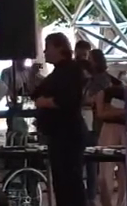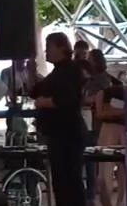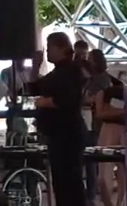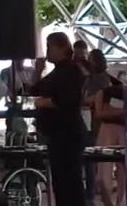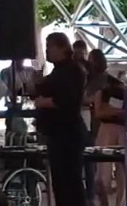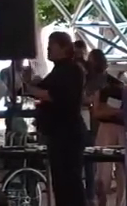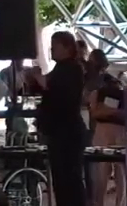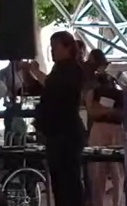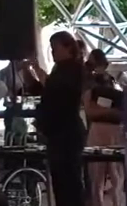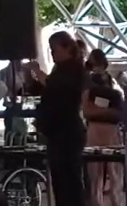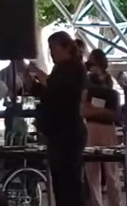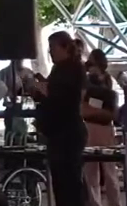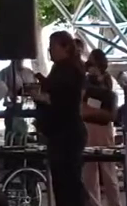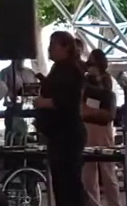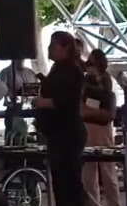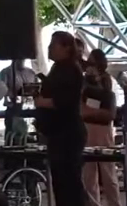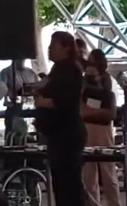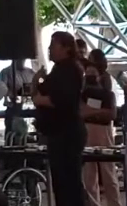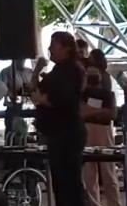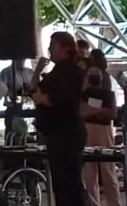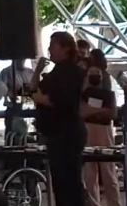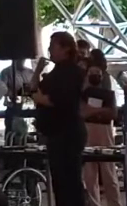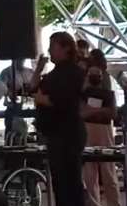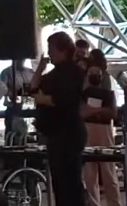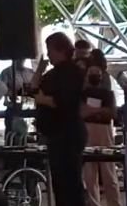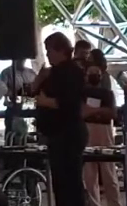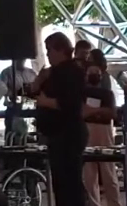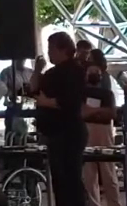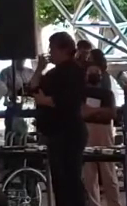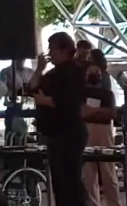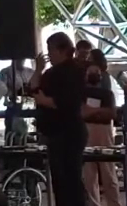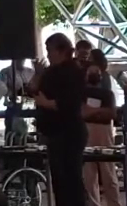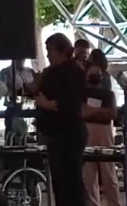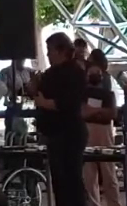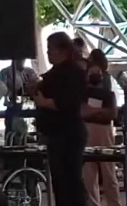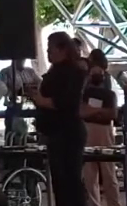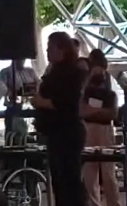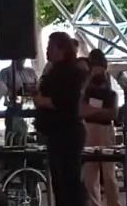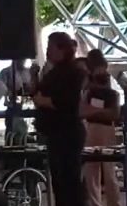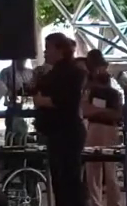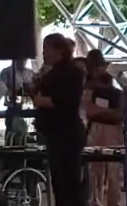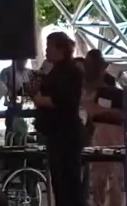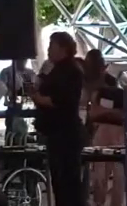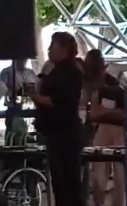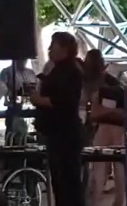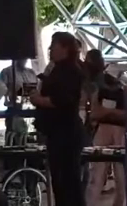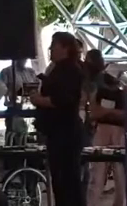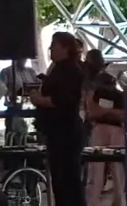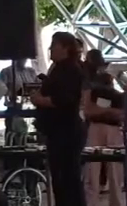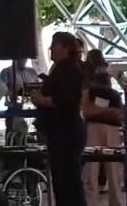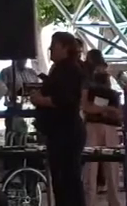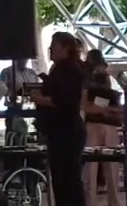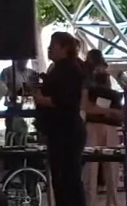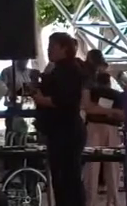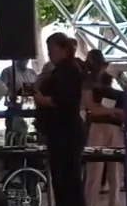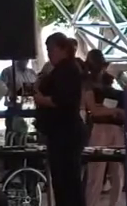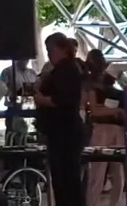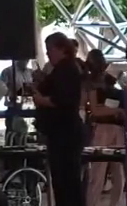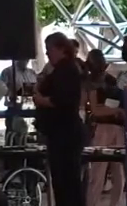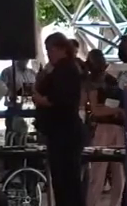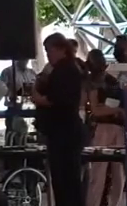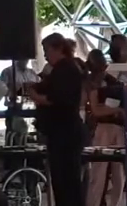Tlaxcala, quiero agradecerles preocupación por nuestra salud. Muchas